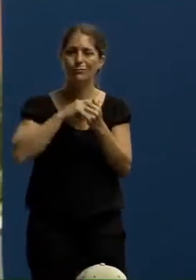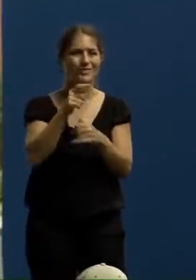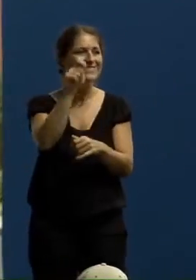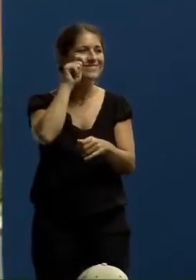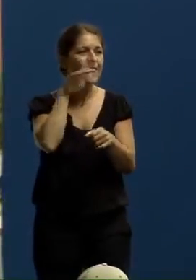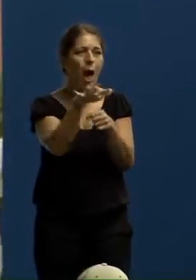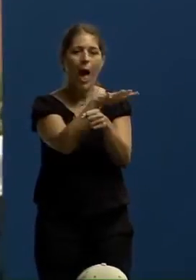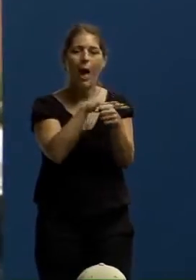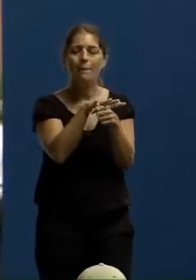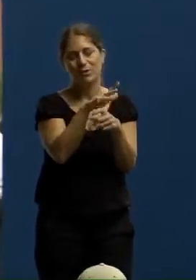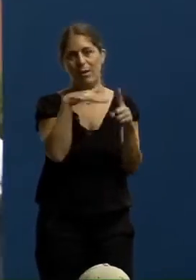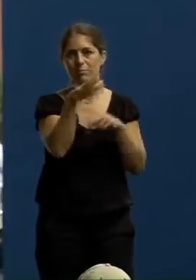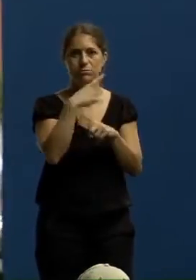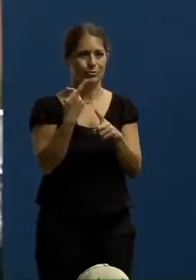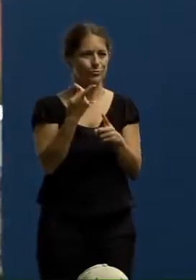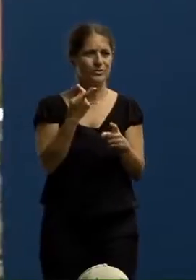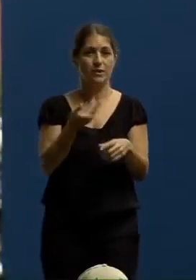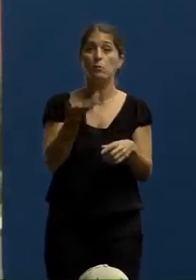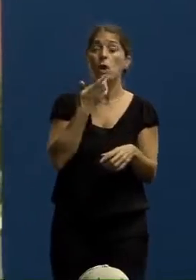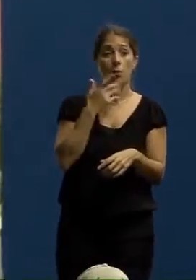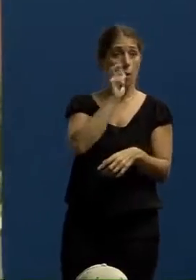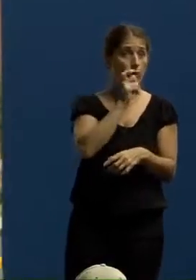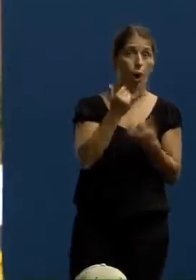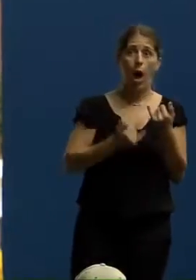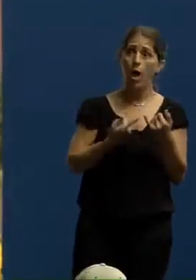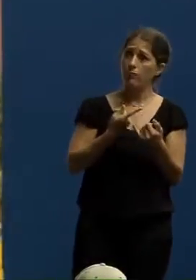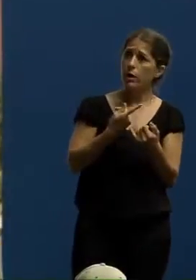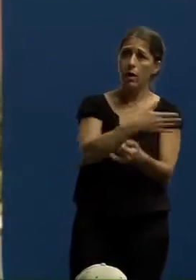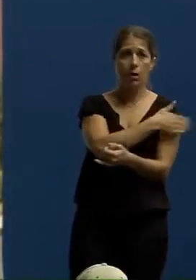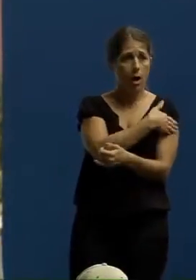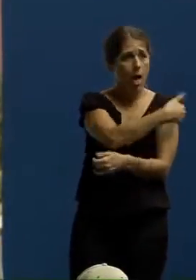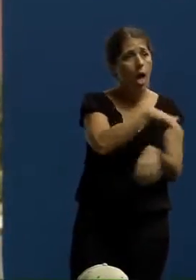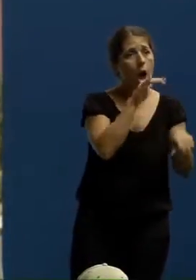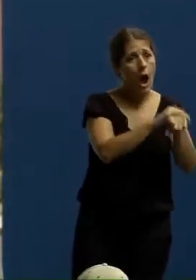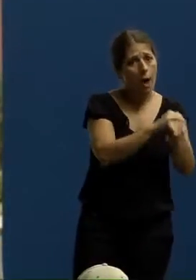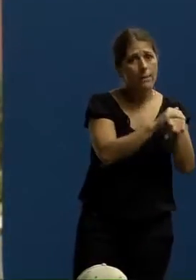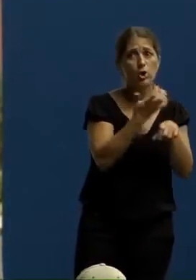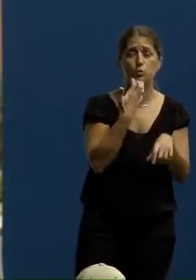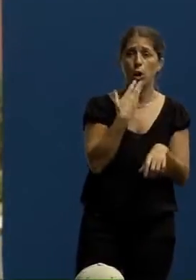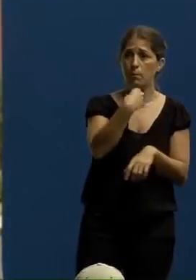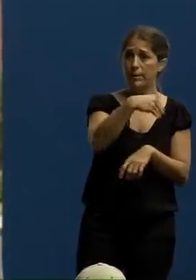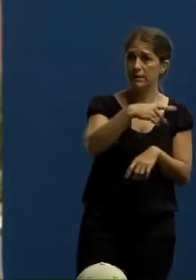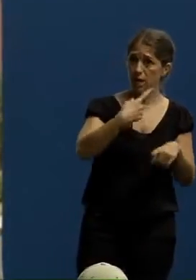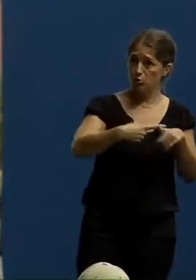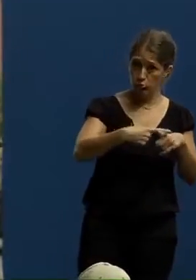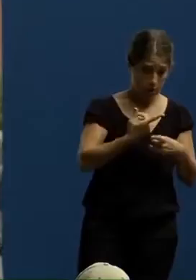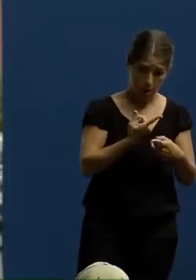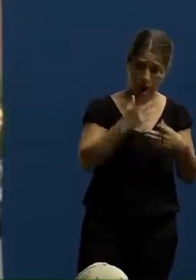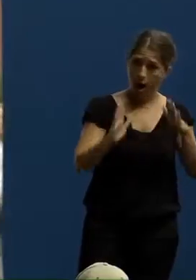turístico, para que Feijóo poda viaxar no iate acompañado dos seus amigos cando xa non seña presidente da Xunta, que será a partir do día